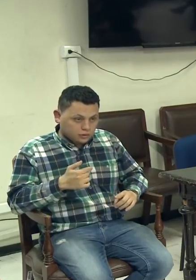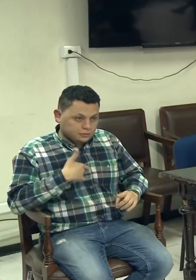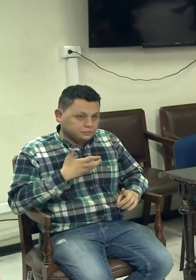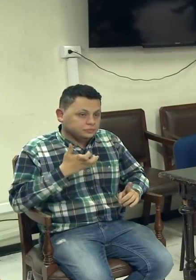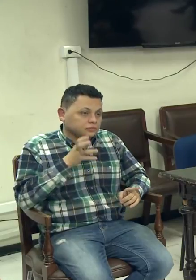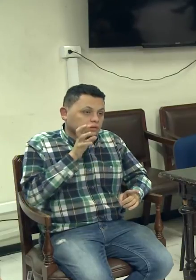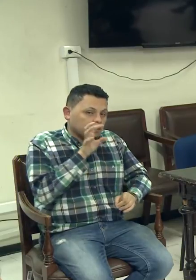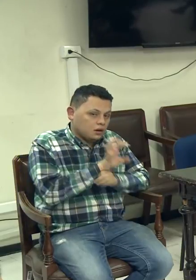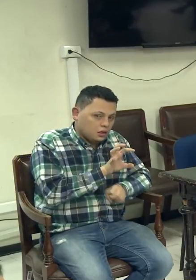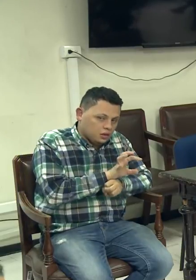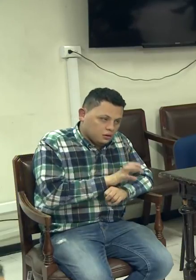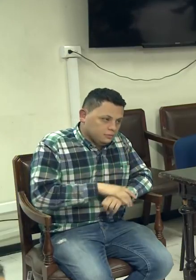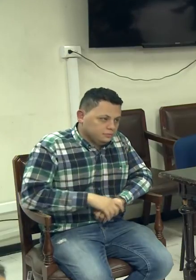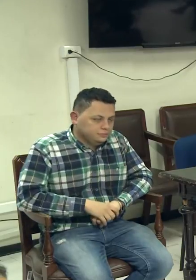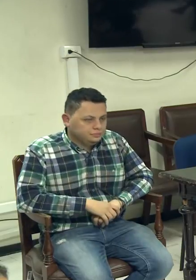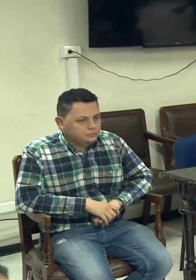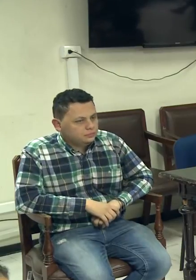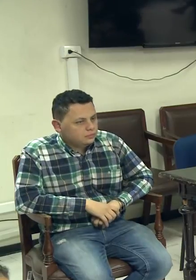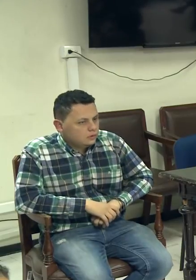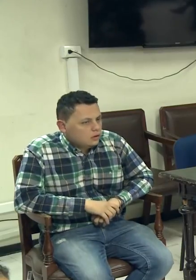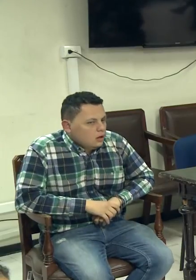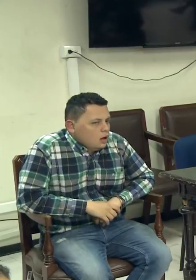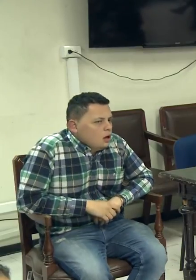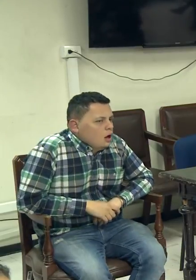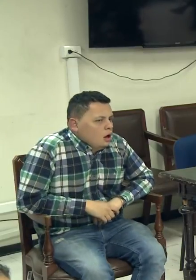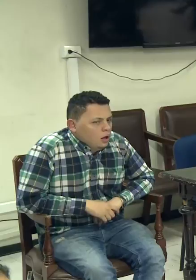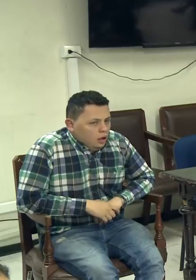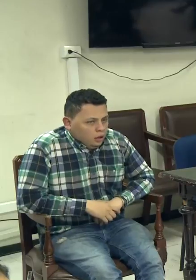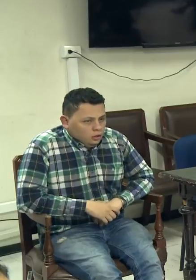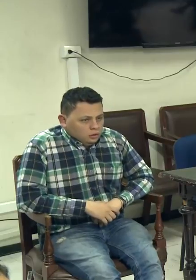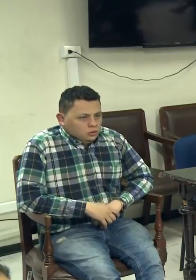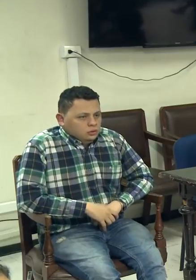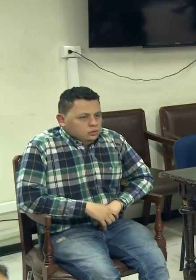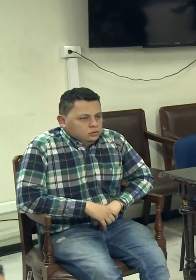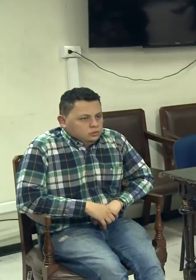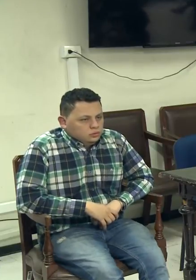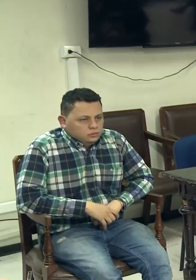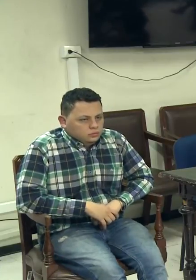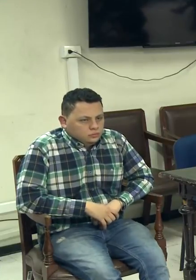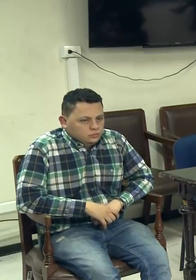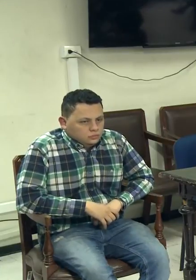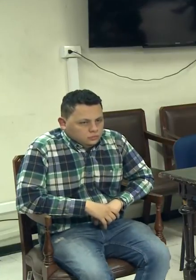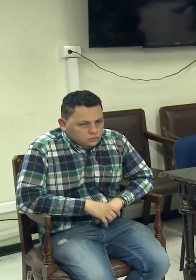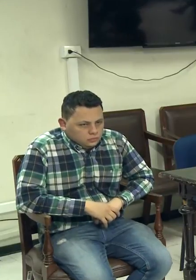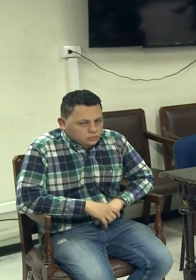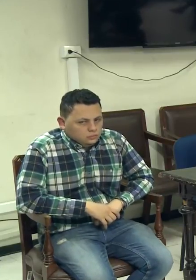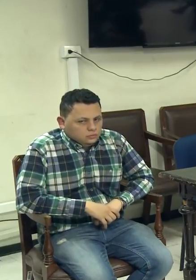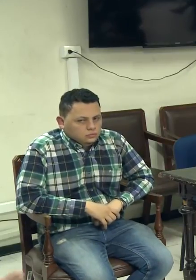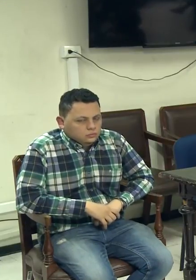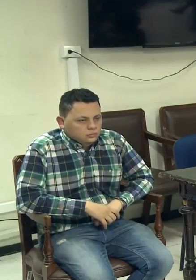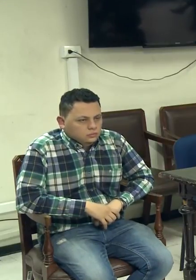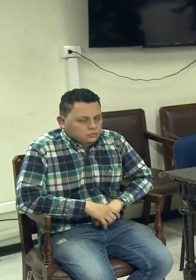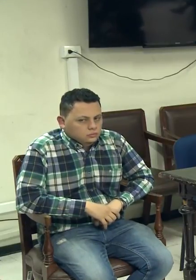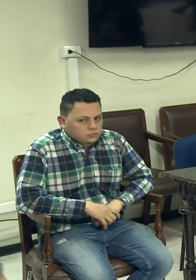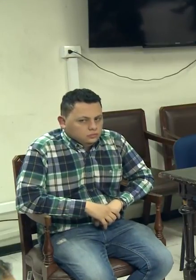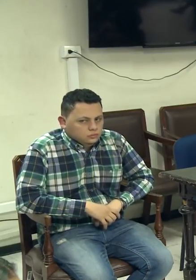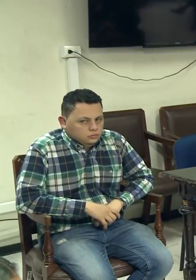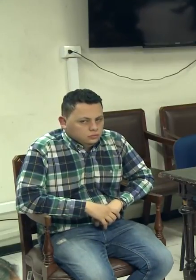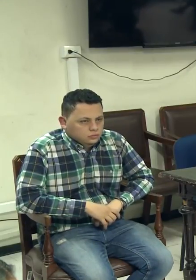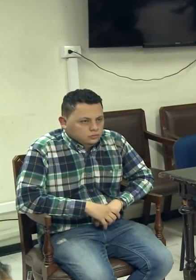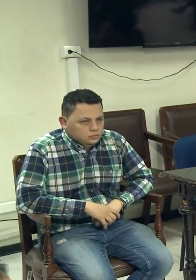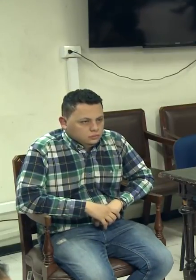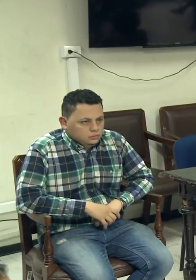acosa, en el caso específico de acoso, se acoge a los protocolos de la CEDAW a través